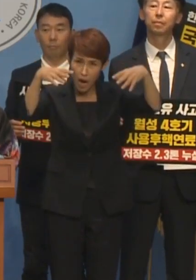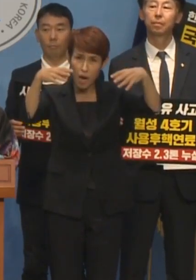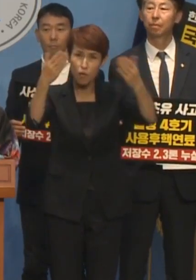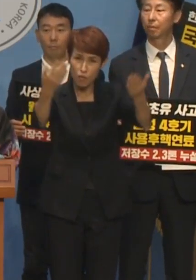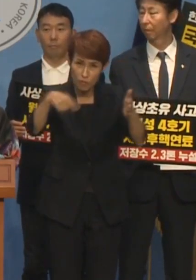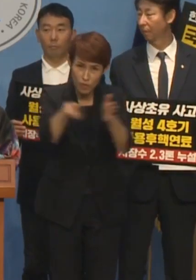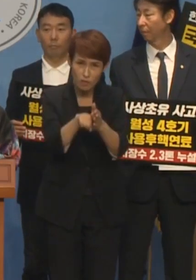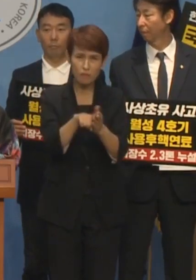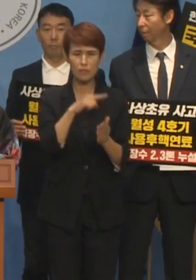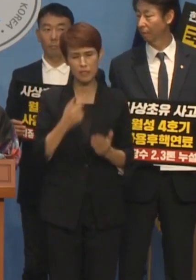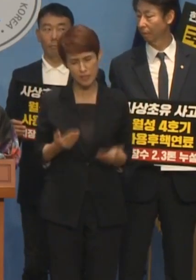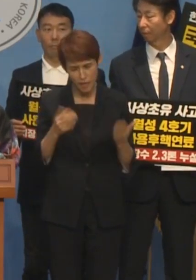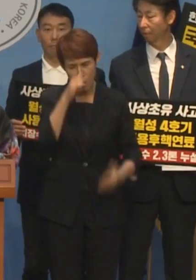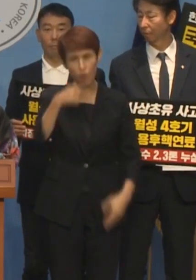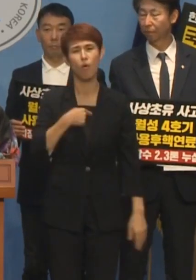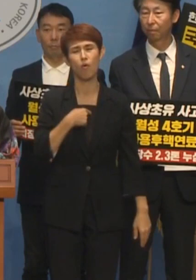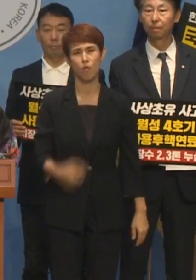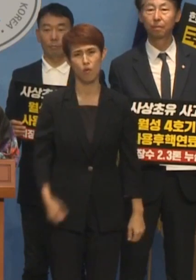있어요.